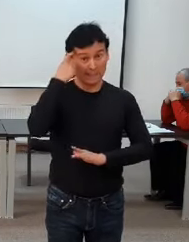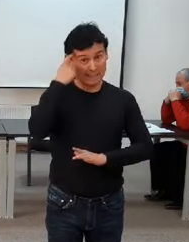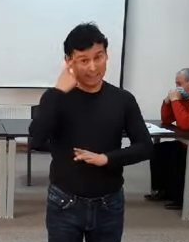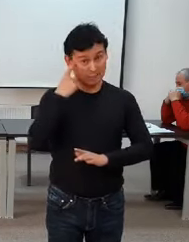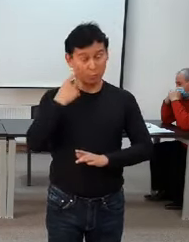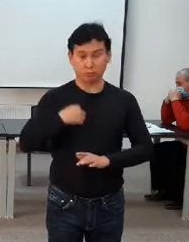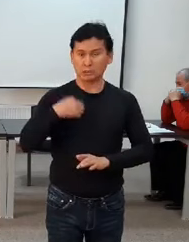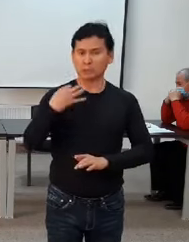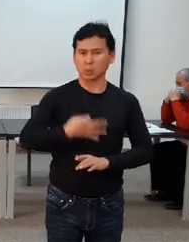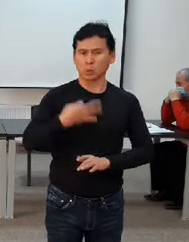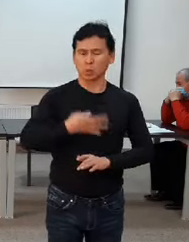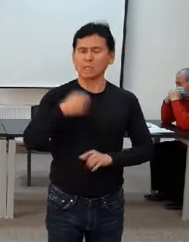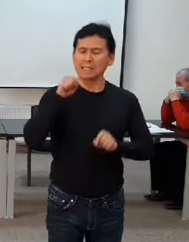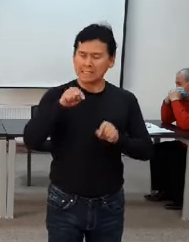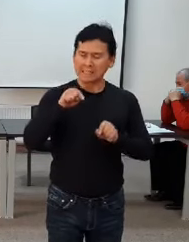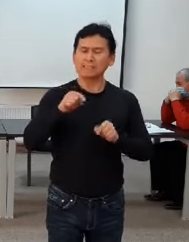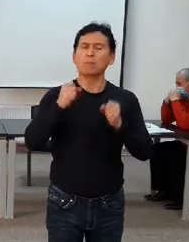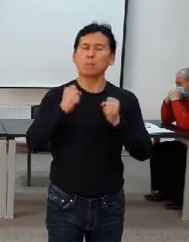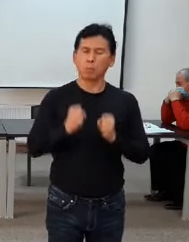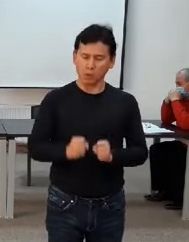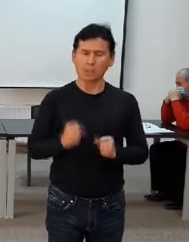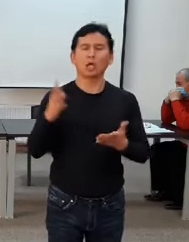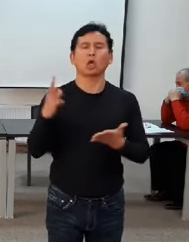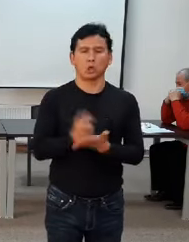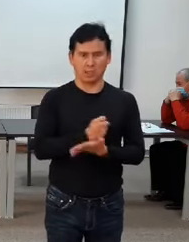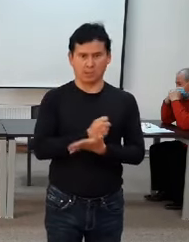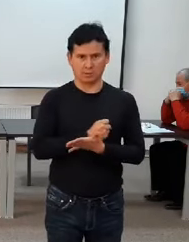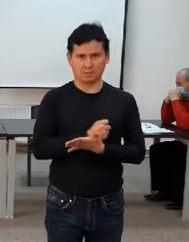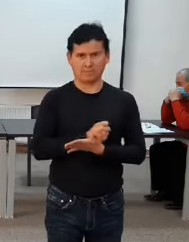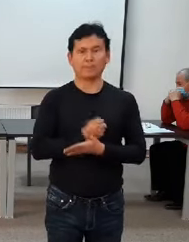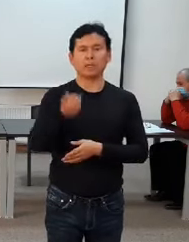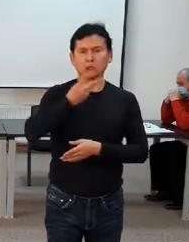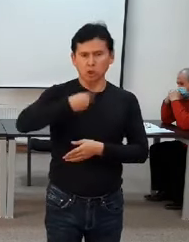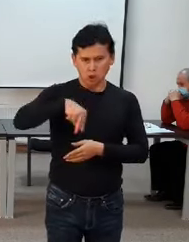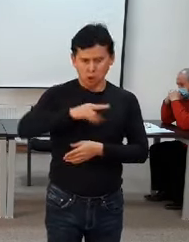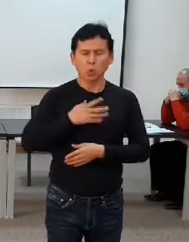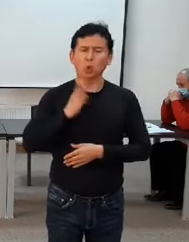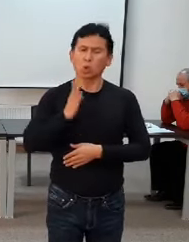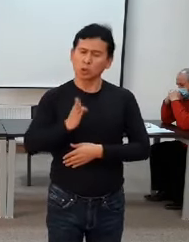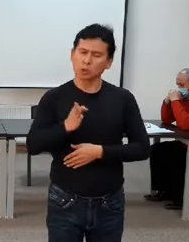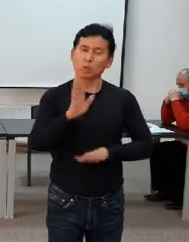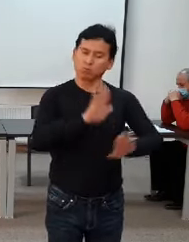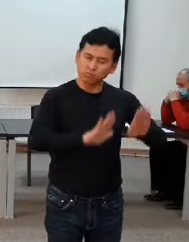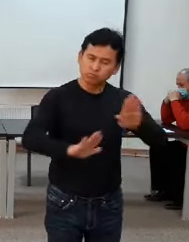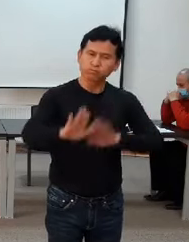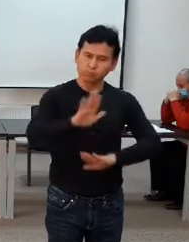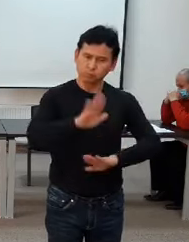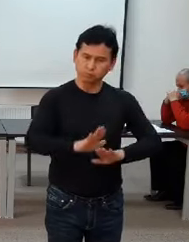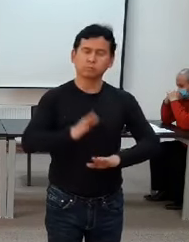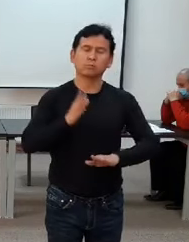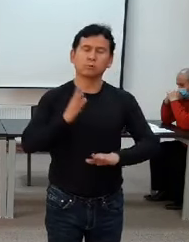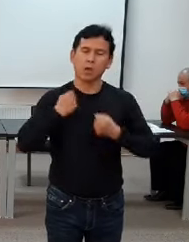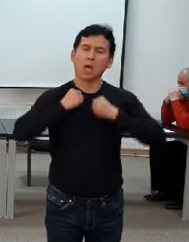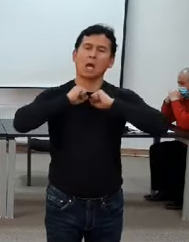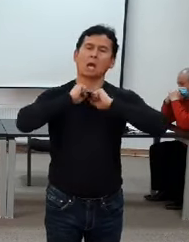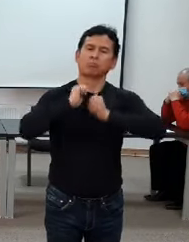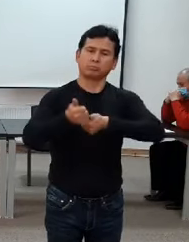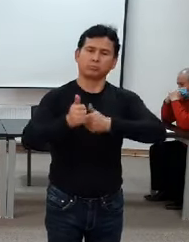estamos convencidos que esa es la clave del éxito. Si nosotros mantenemos las medidas de precaución ciudadana, vamos a ganar esta